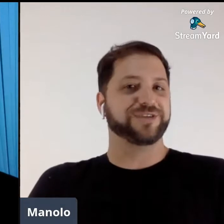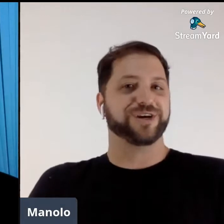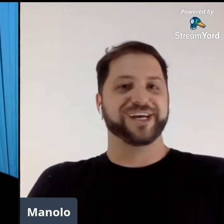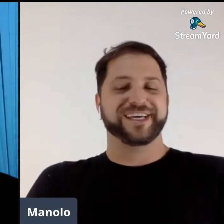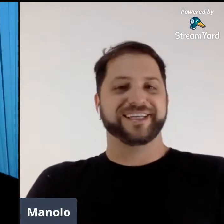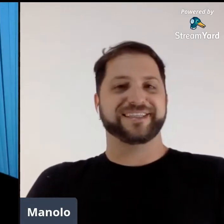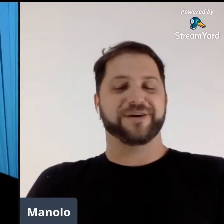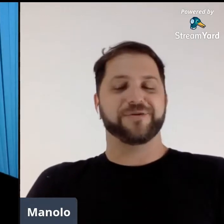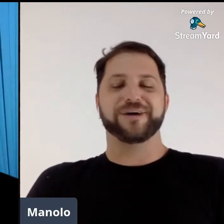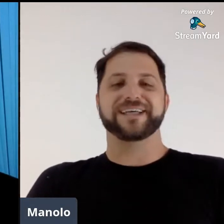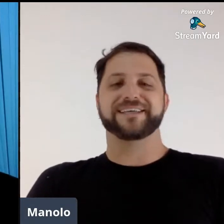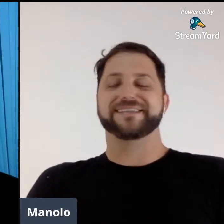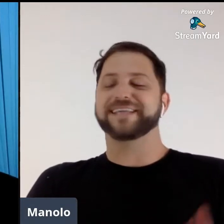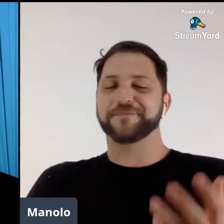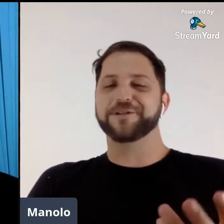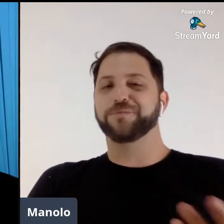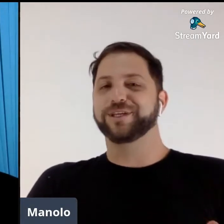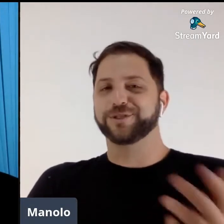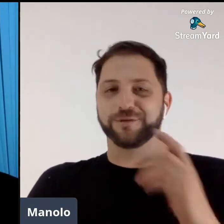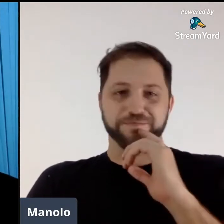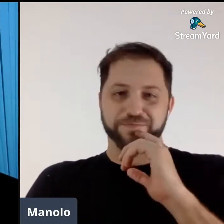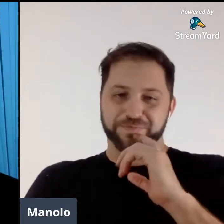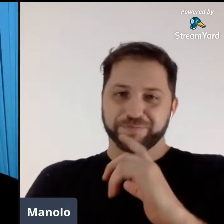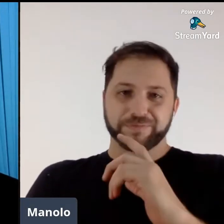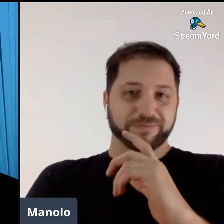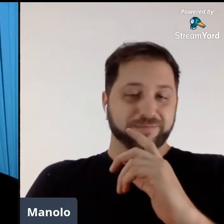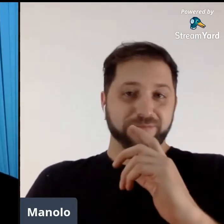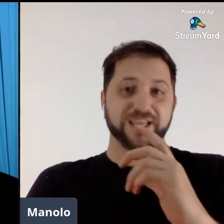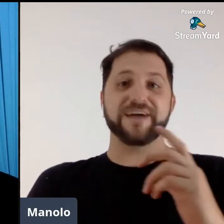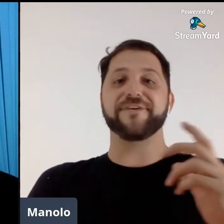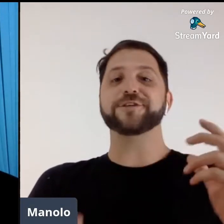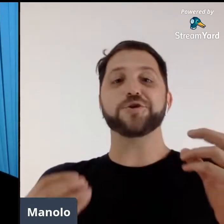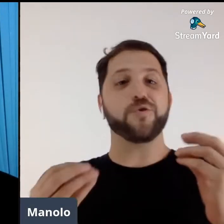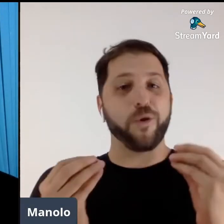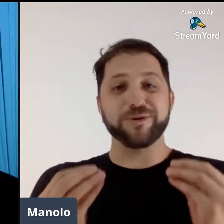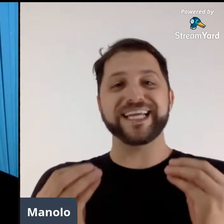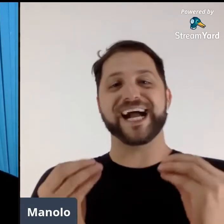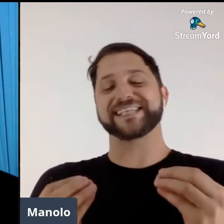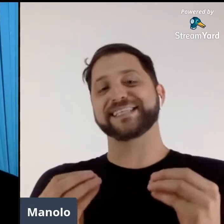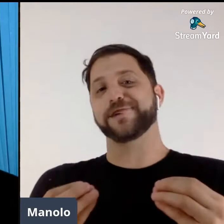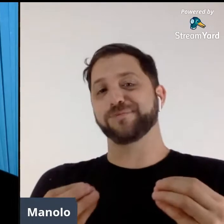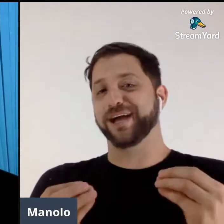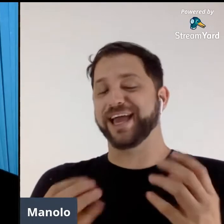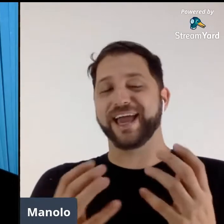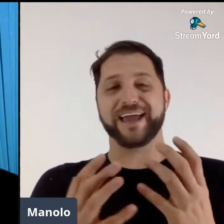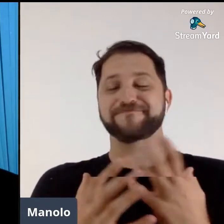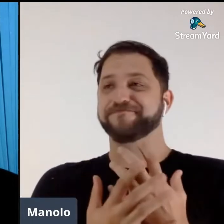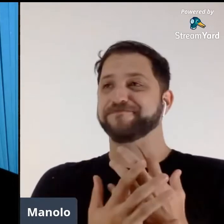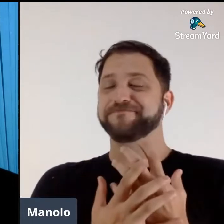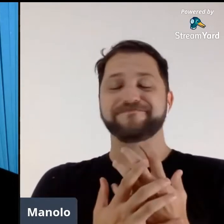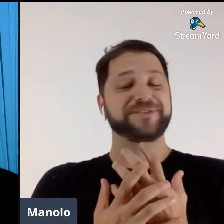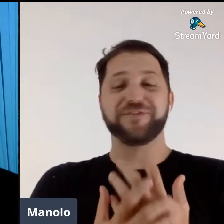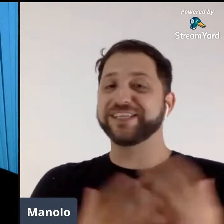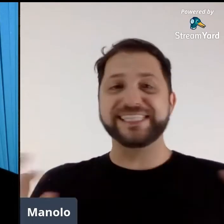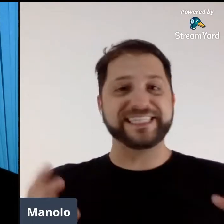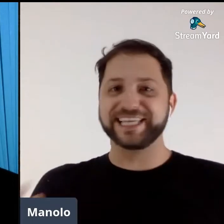remédios certinho. Então, é exatamente por isso, a falta de comunicação